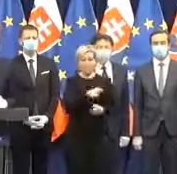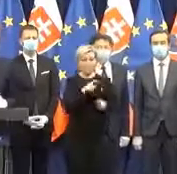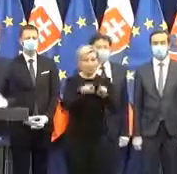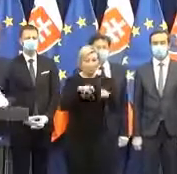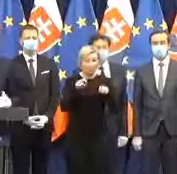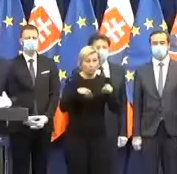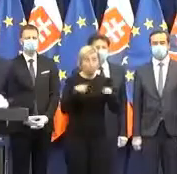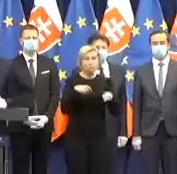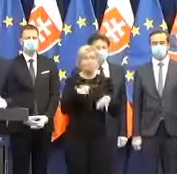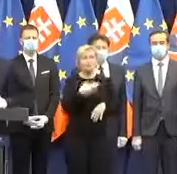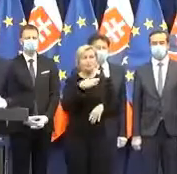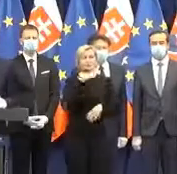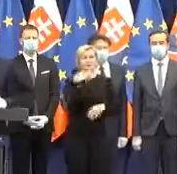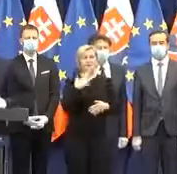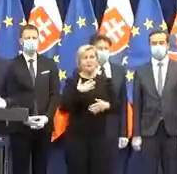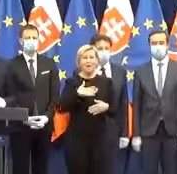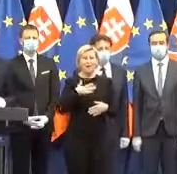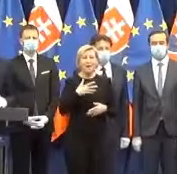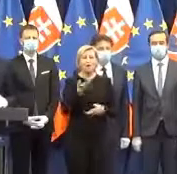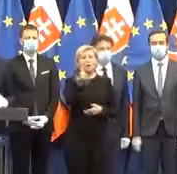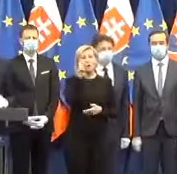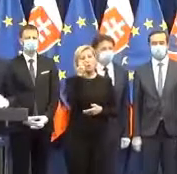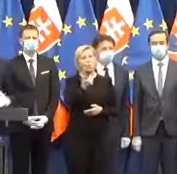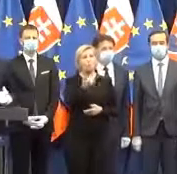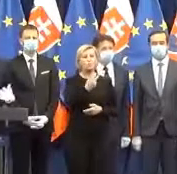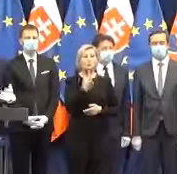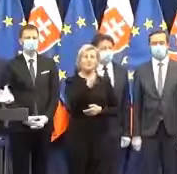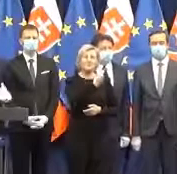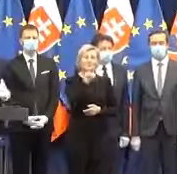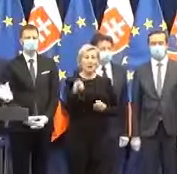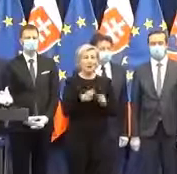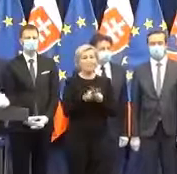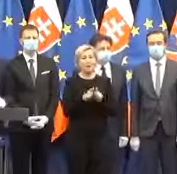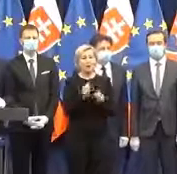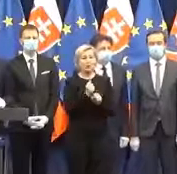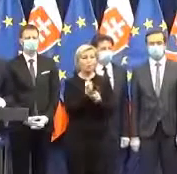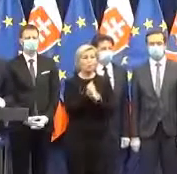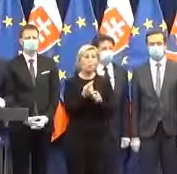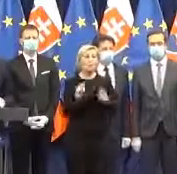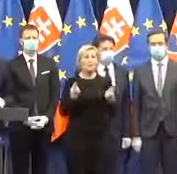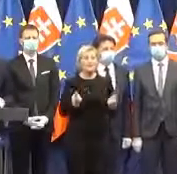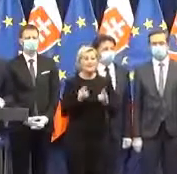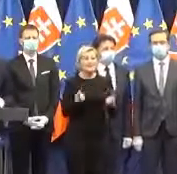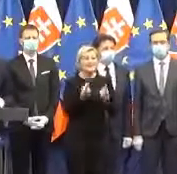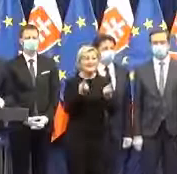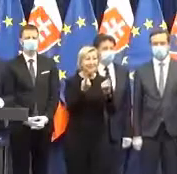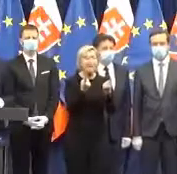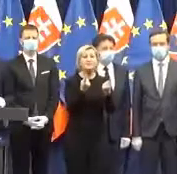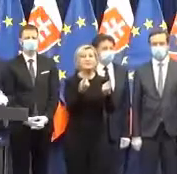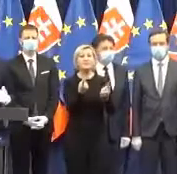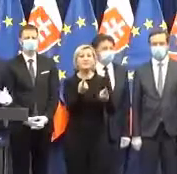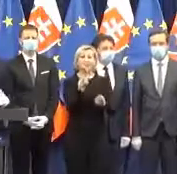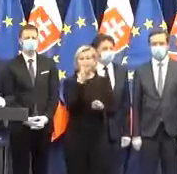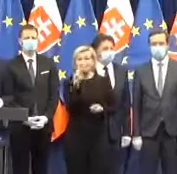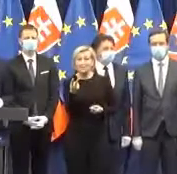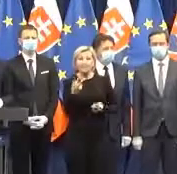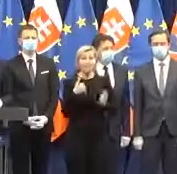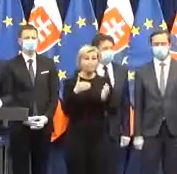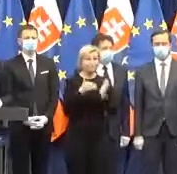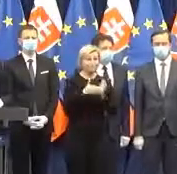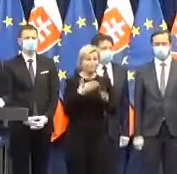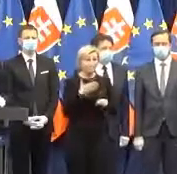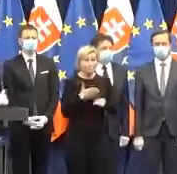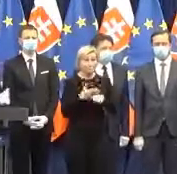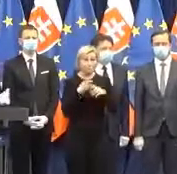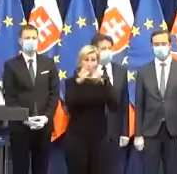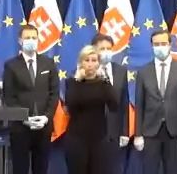nejaké iniciatíve dobrých ľudí alebo ľudí dobrej vôle, ktorí by alebo identifikovali týchto ľudí, ktorí potrebujú pomôcť, ale ktorí sa potrebujú